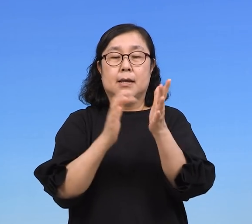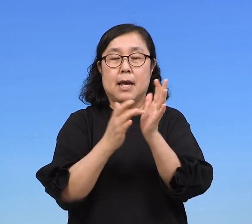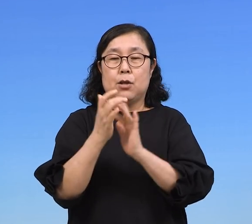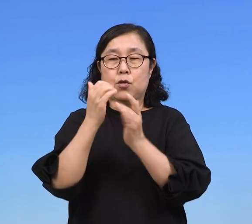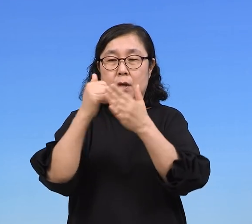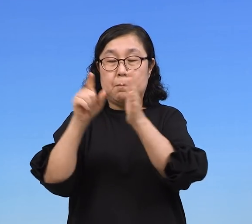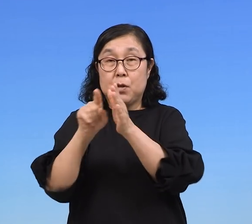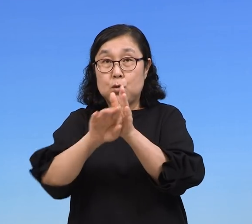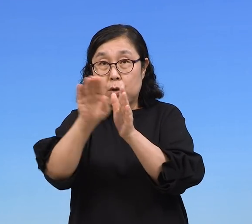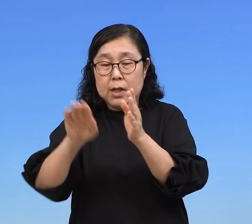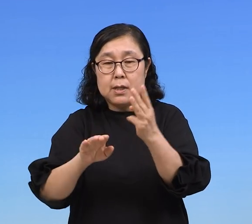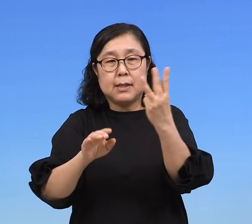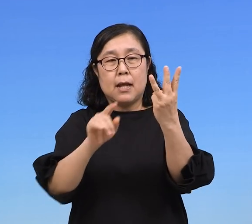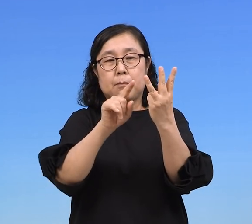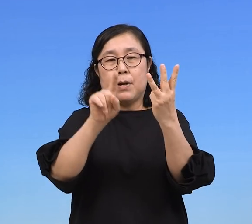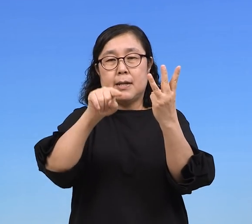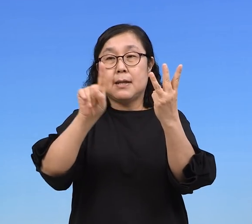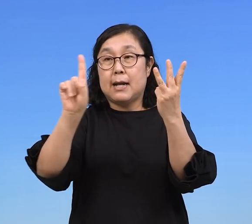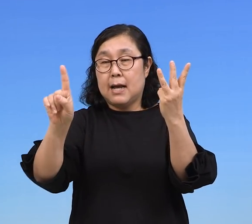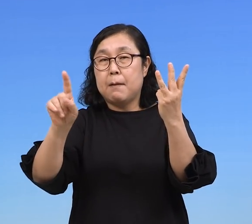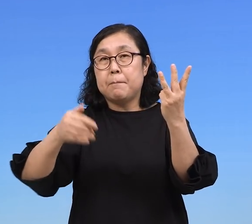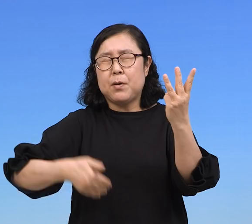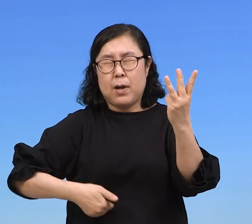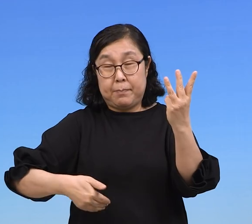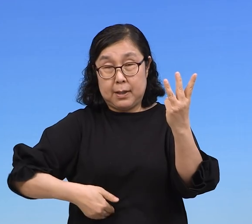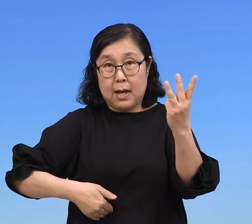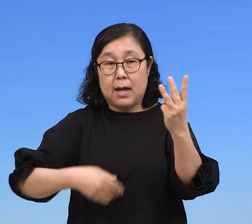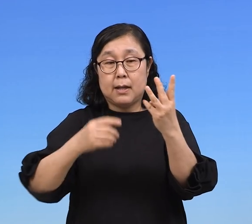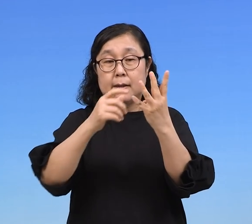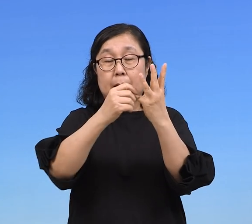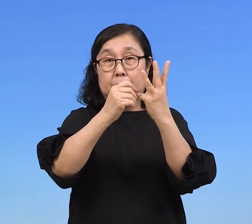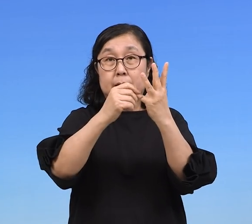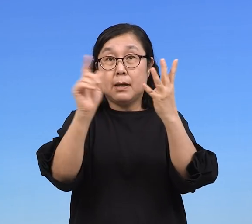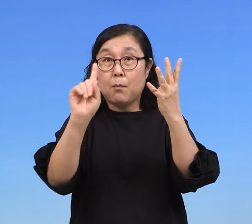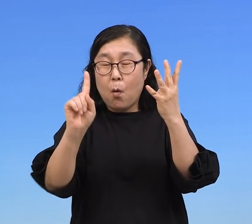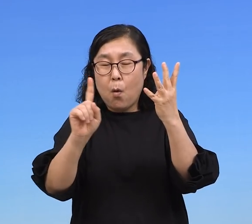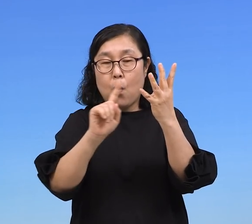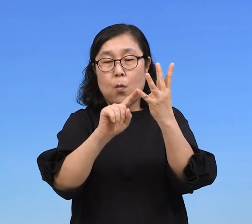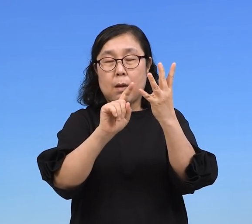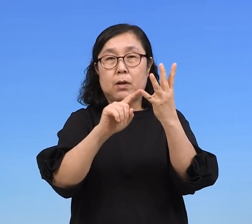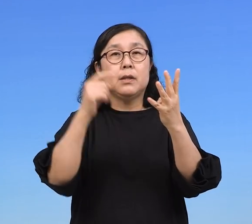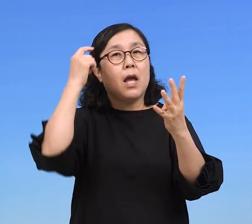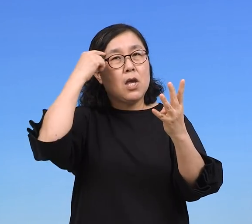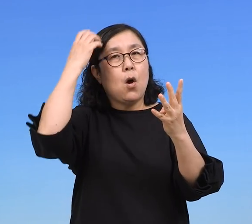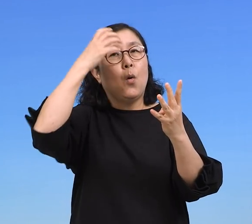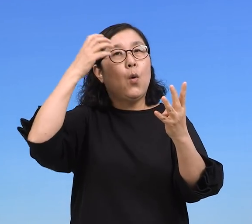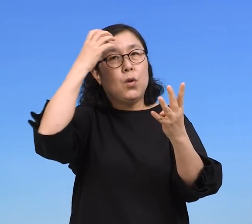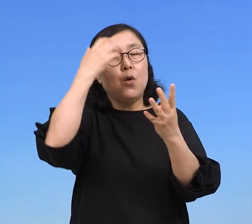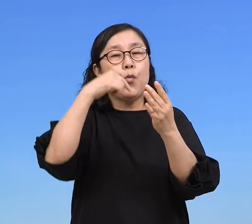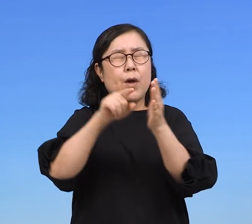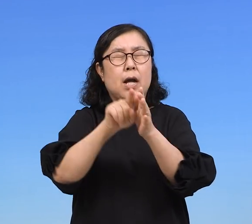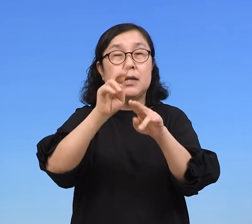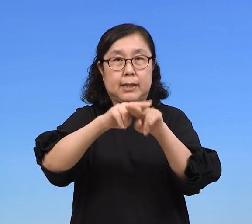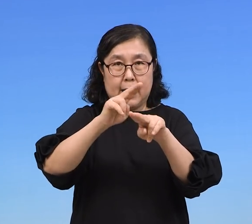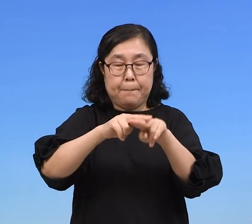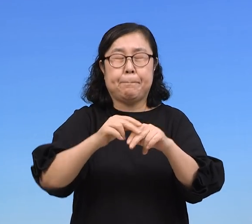우리는 이 세 의자에다가 하나 더 마련해야 됩니다. 네 번째 의자가 뭘까요? 영혼을 위한